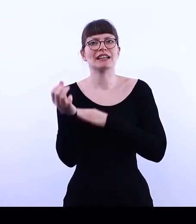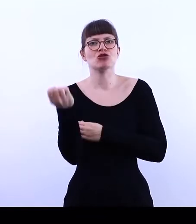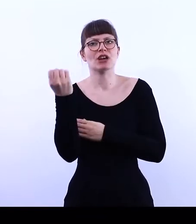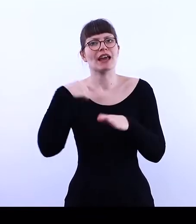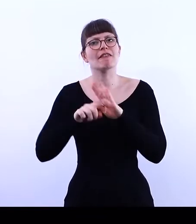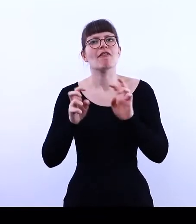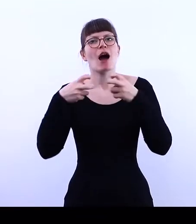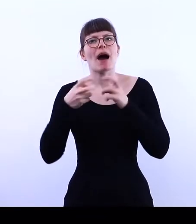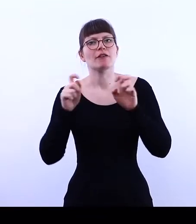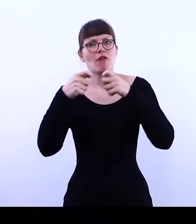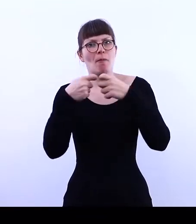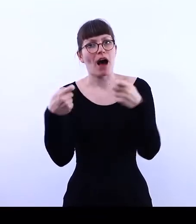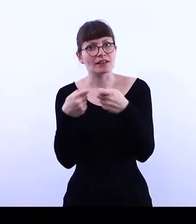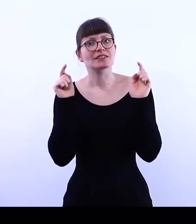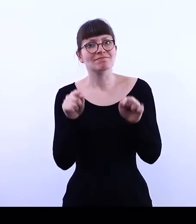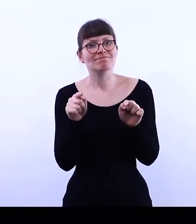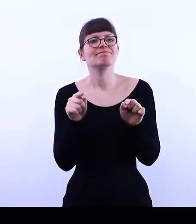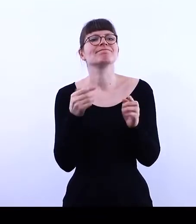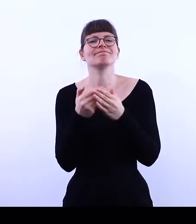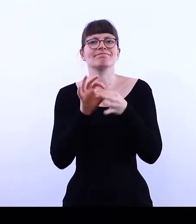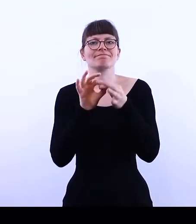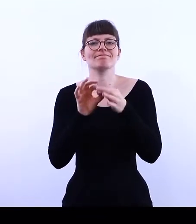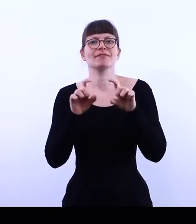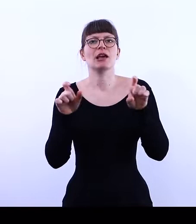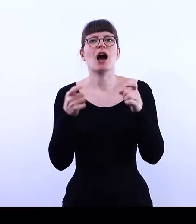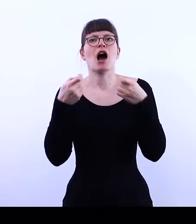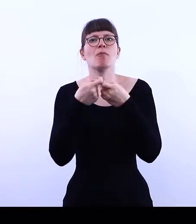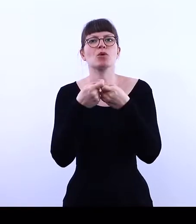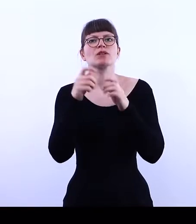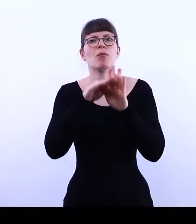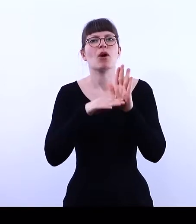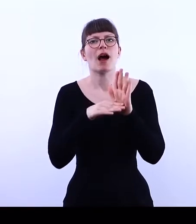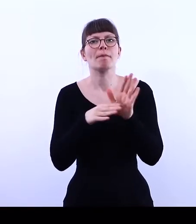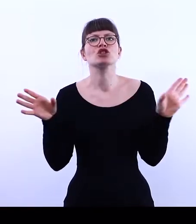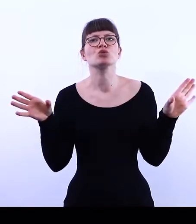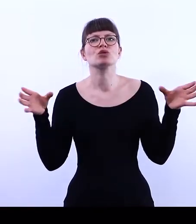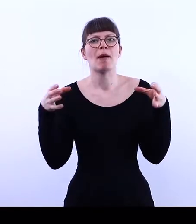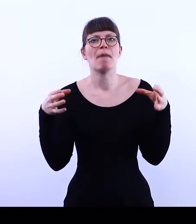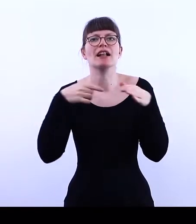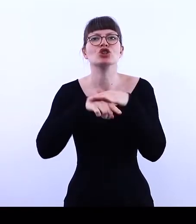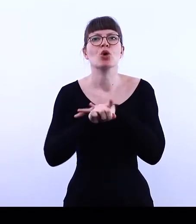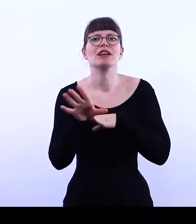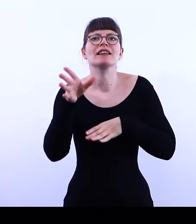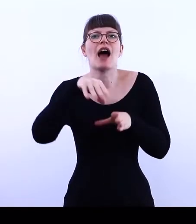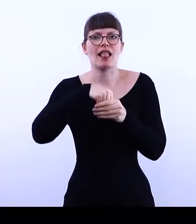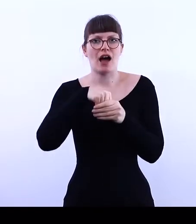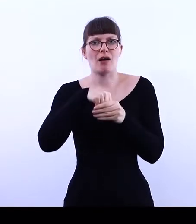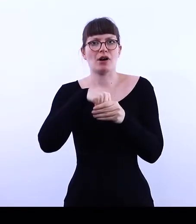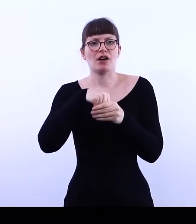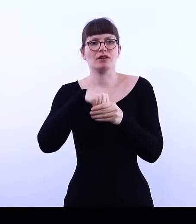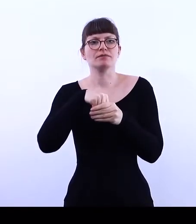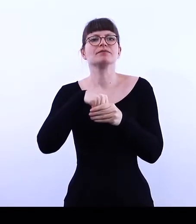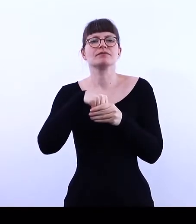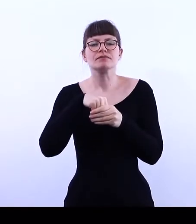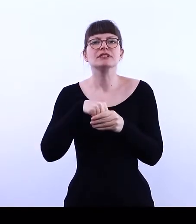Verbänden. Und darin geht es um das Bundesprogramm Zusammenhalt durch Teilhabe. Das fördert im reinen Zeitraum von 2020